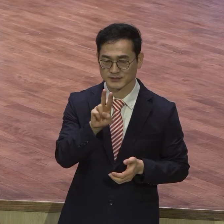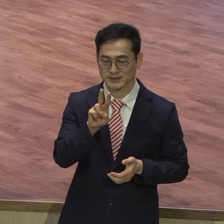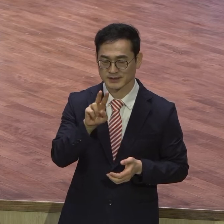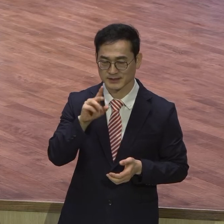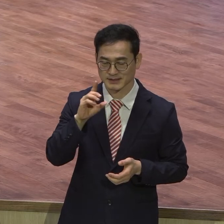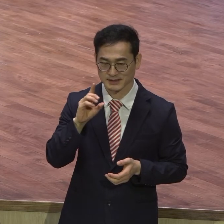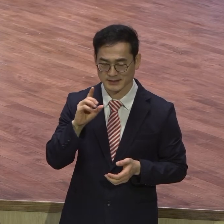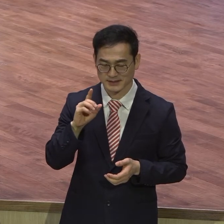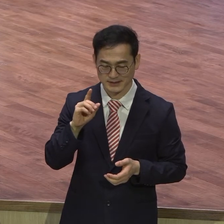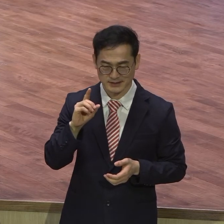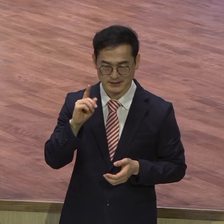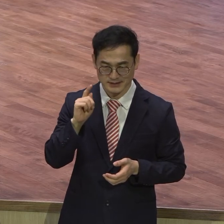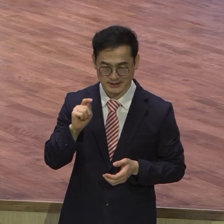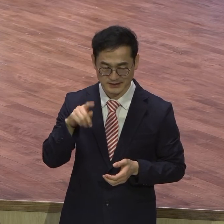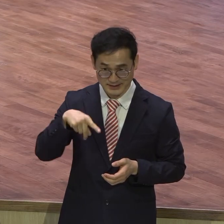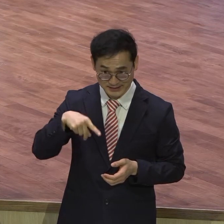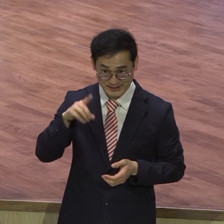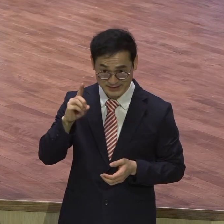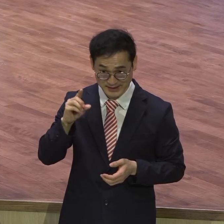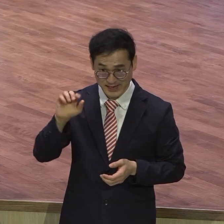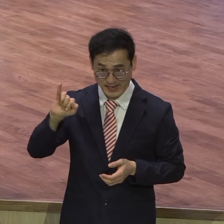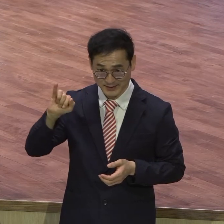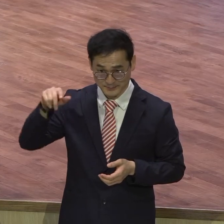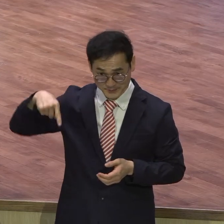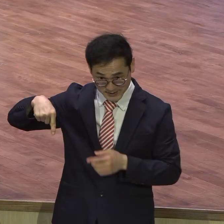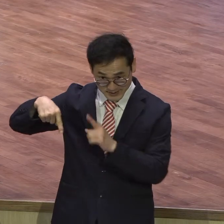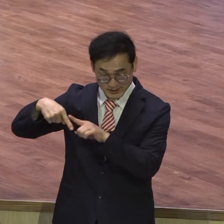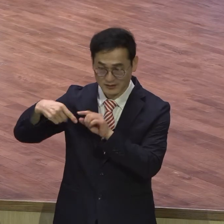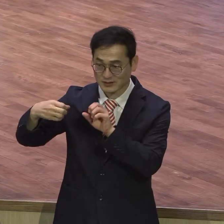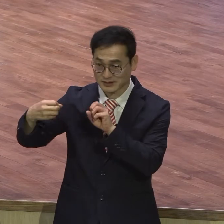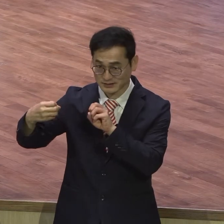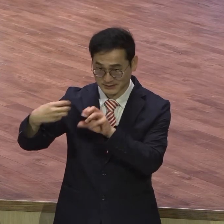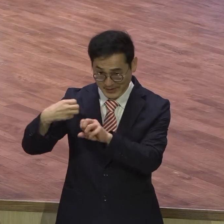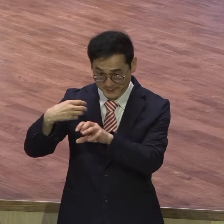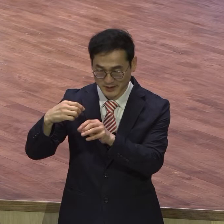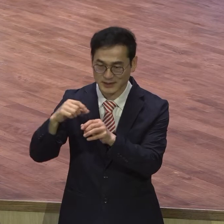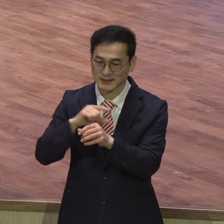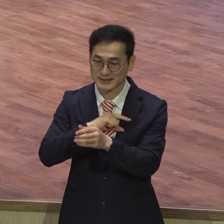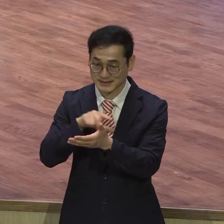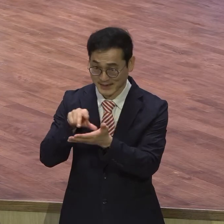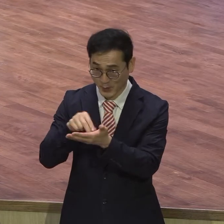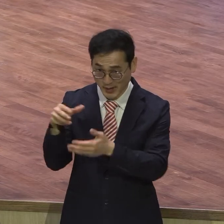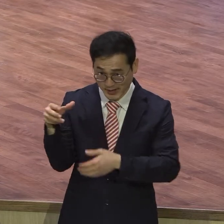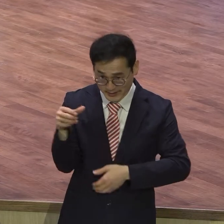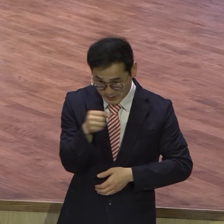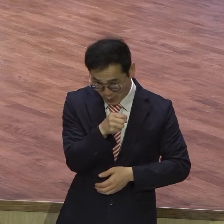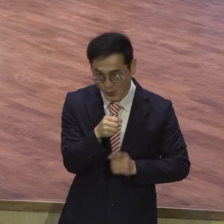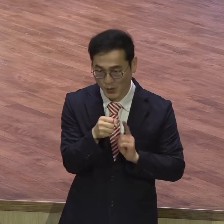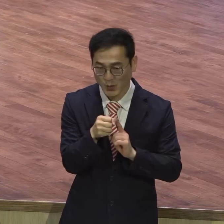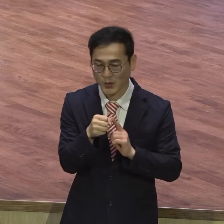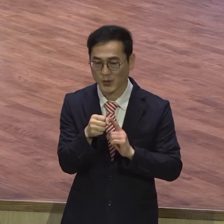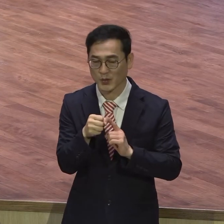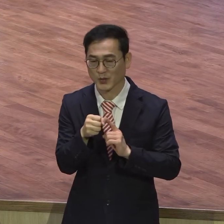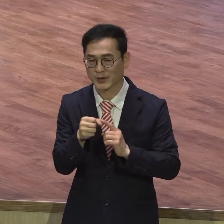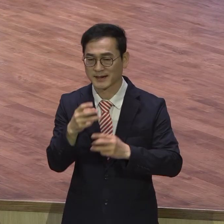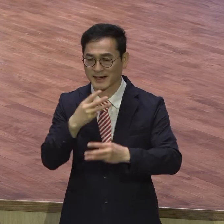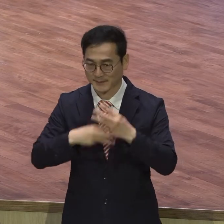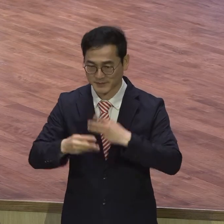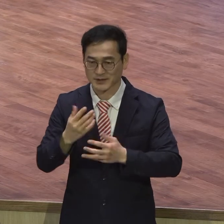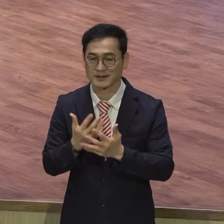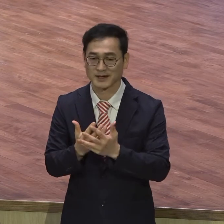제23차 세계램드 대회가 그렇게 진행이 되었습니다. 이번 대회는